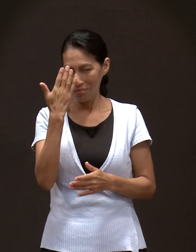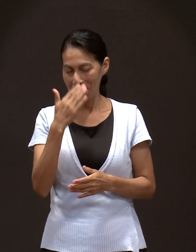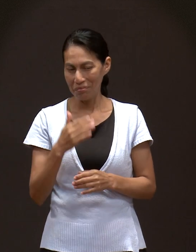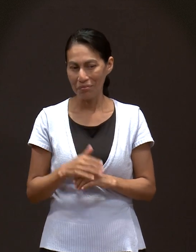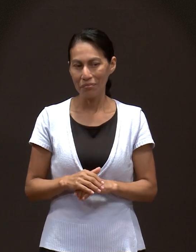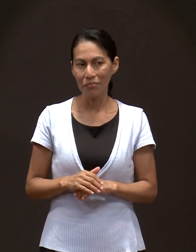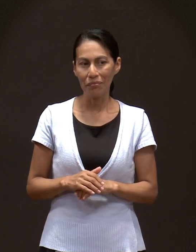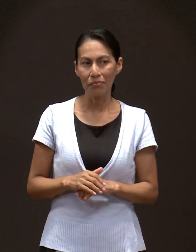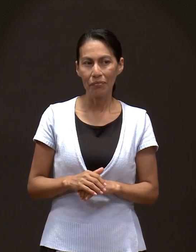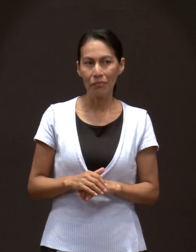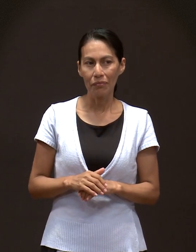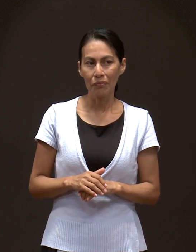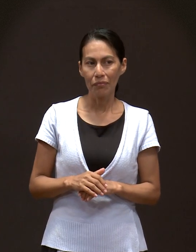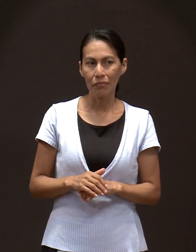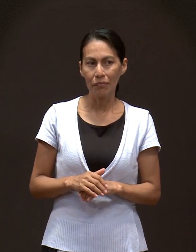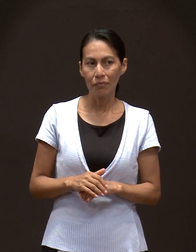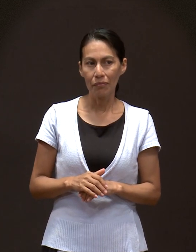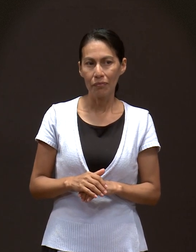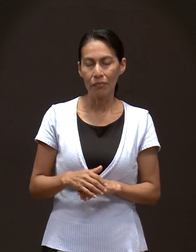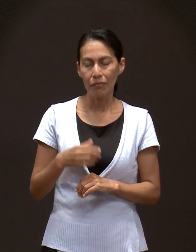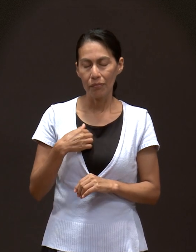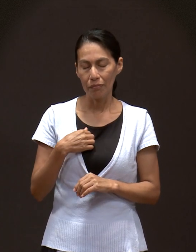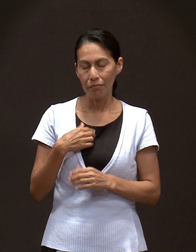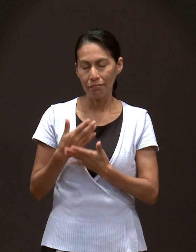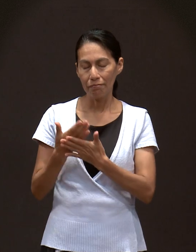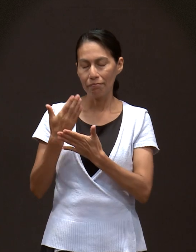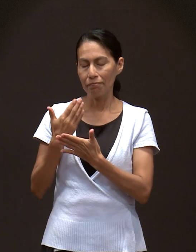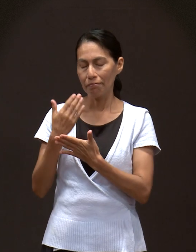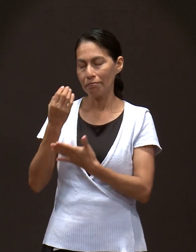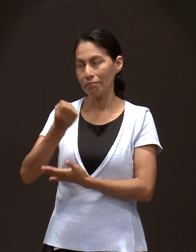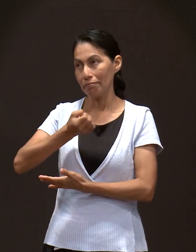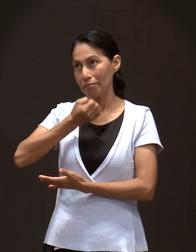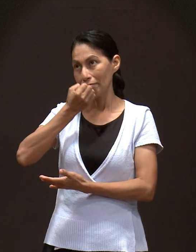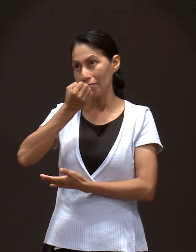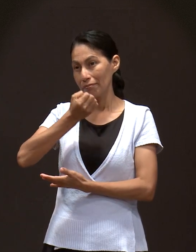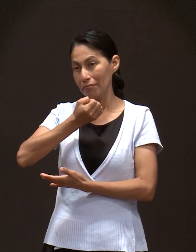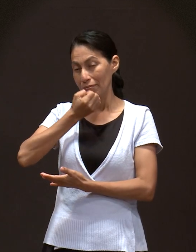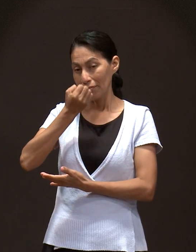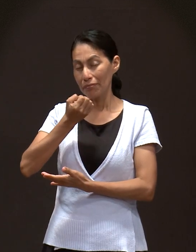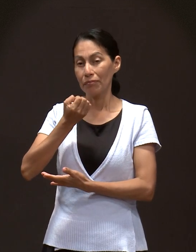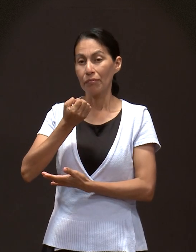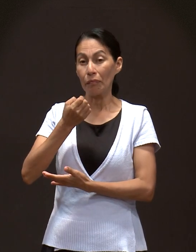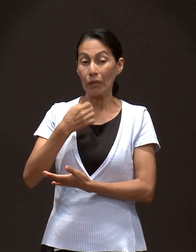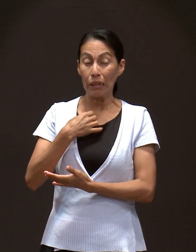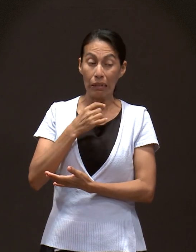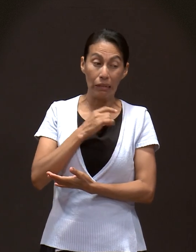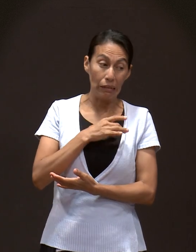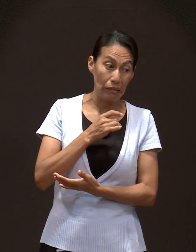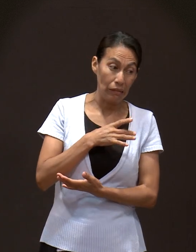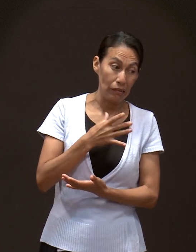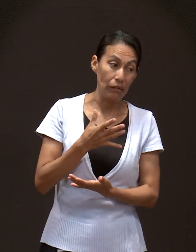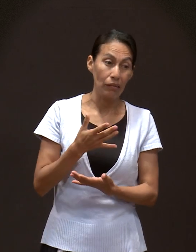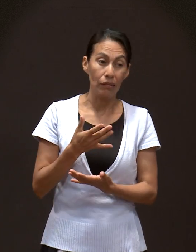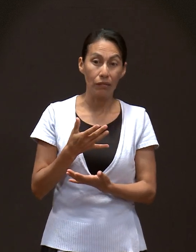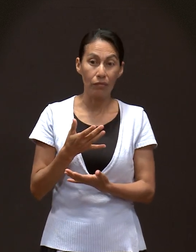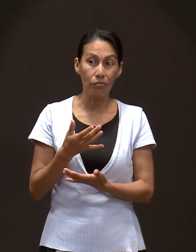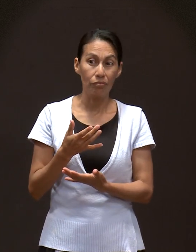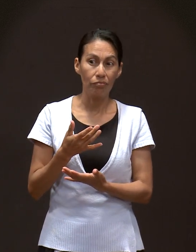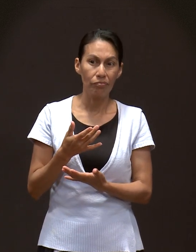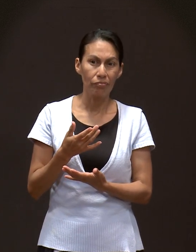doctores. Pero, pues, yo dije, bueno, pues, le hice una oración antes porque yo tenía mucho miedo.